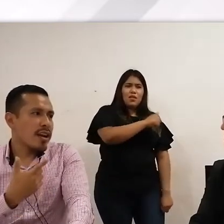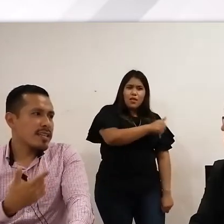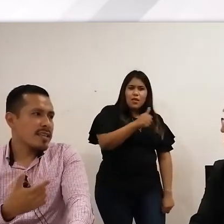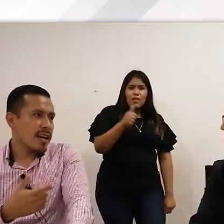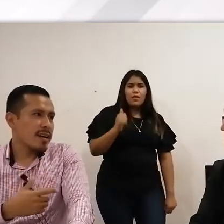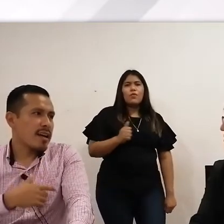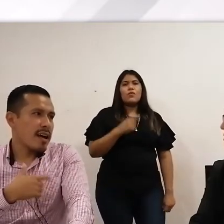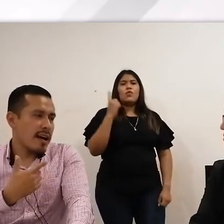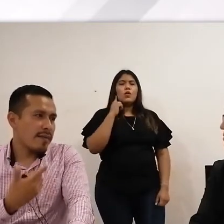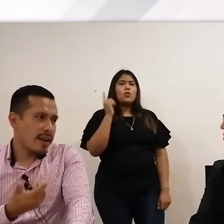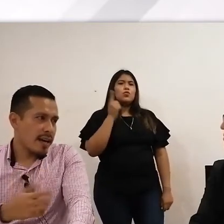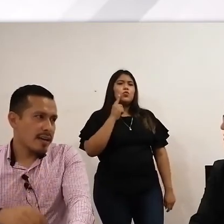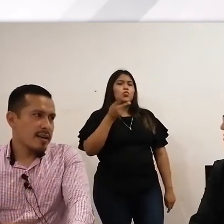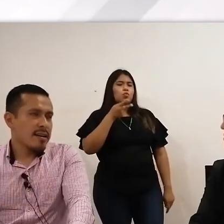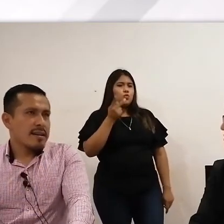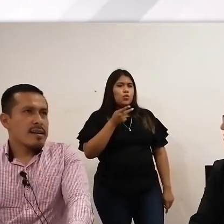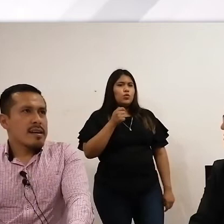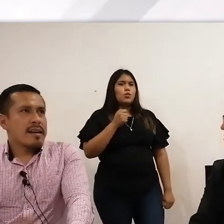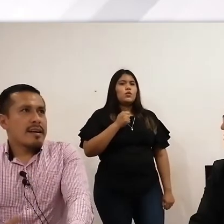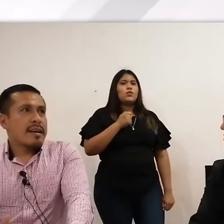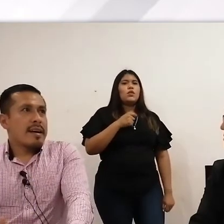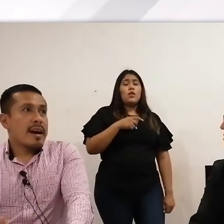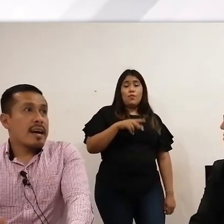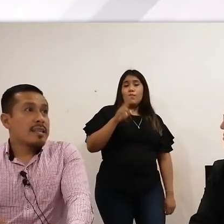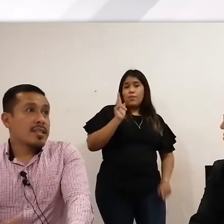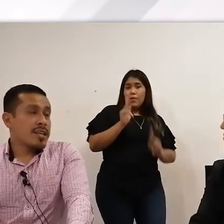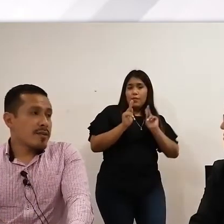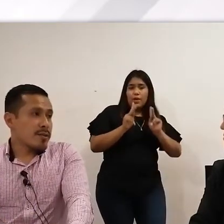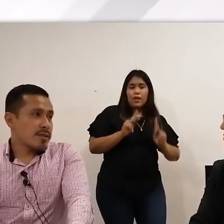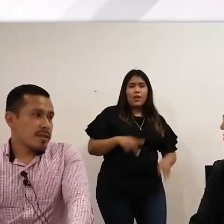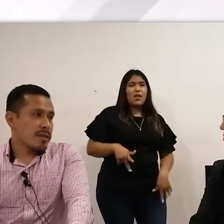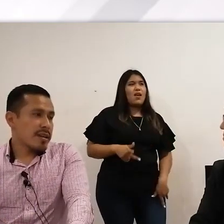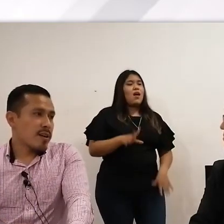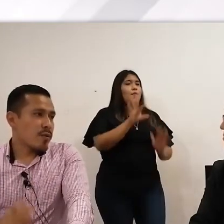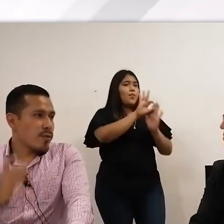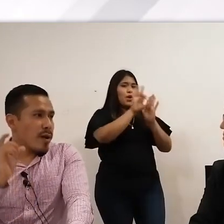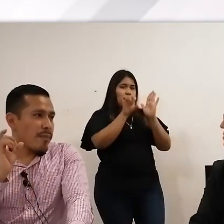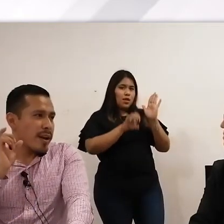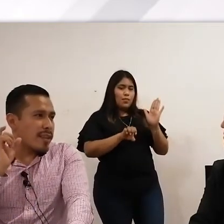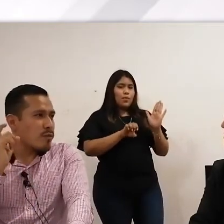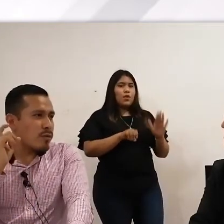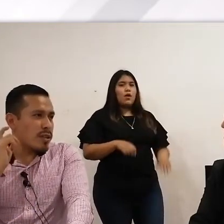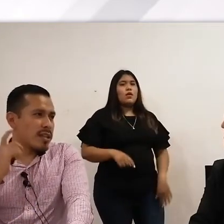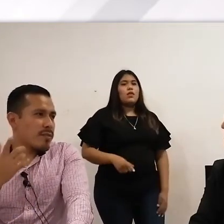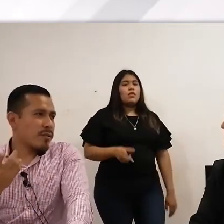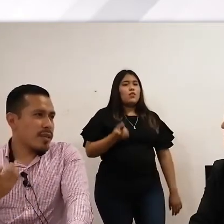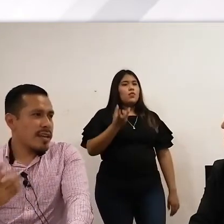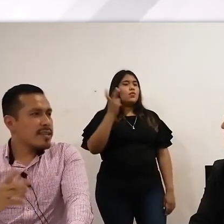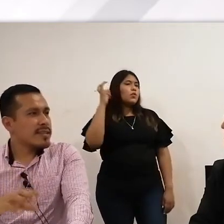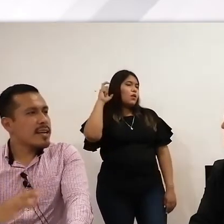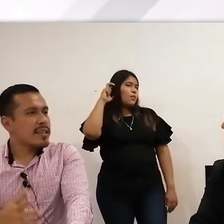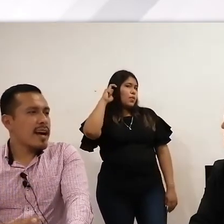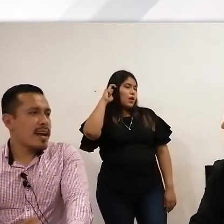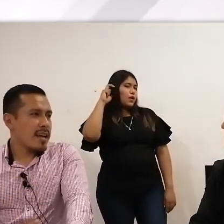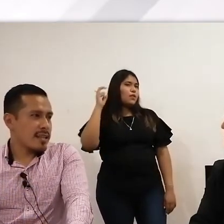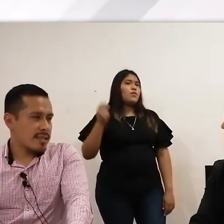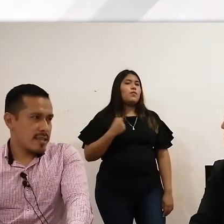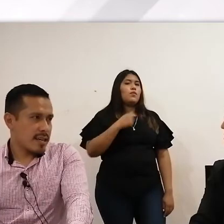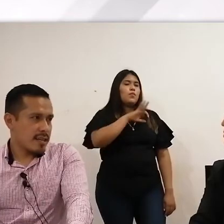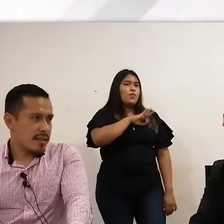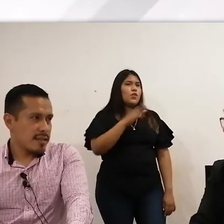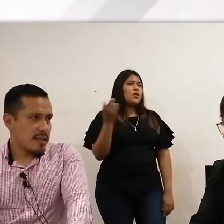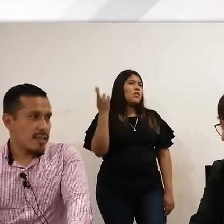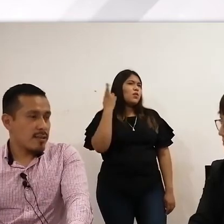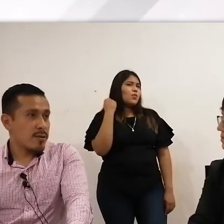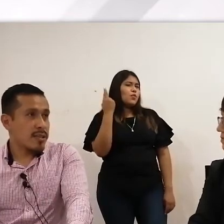pudieran oralizar, hablar. Hay chicos que con un aparato auditivo tienen cierta